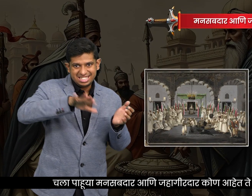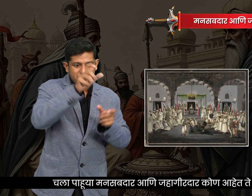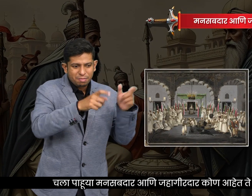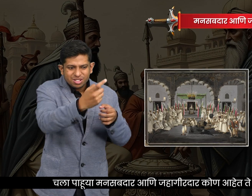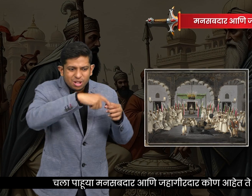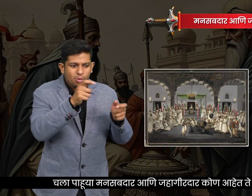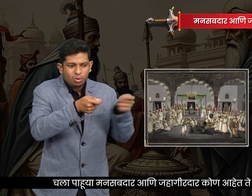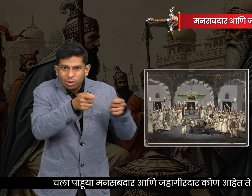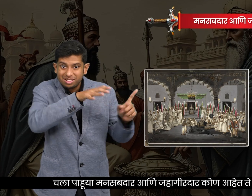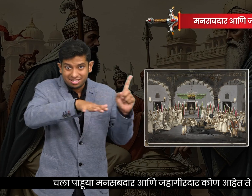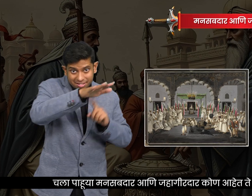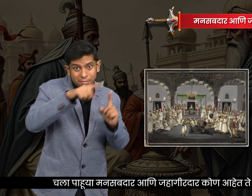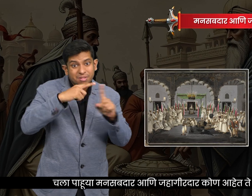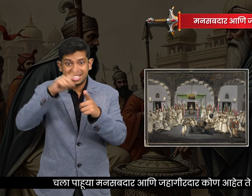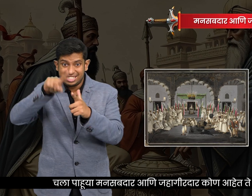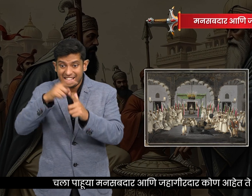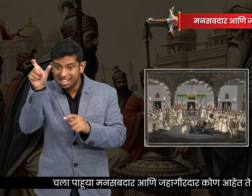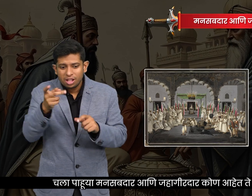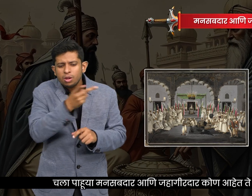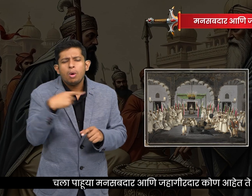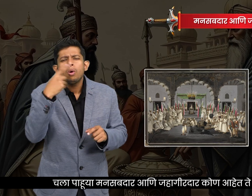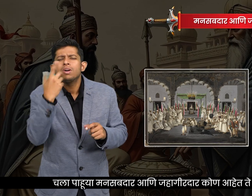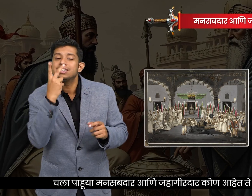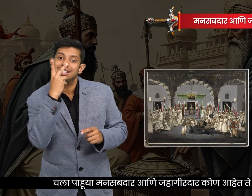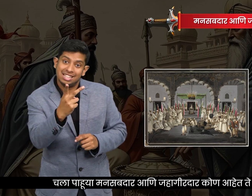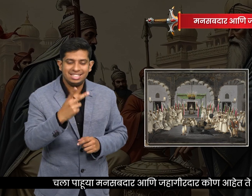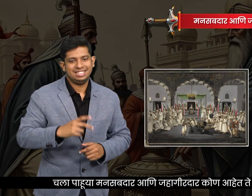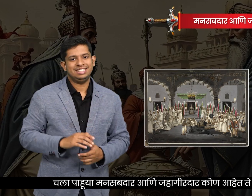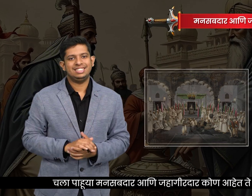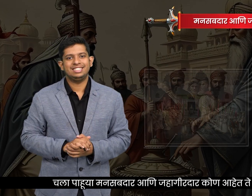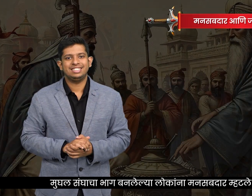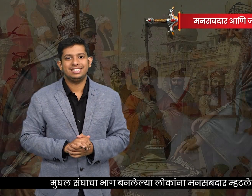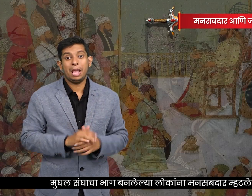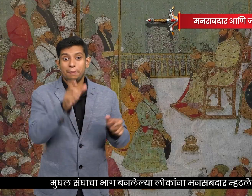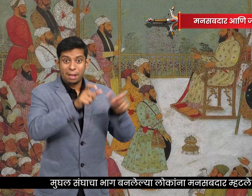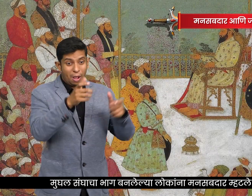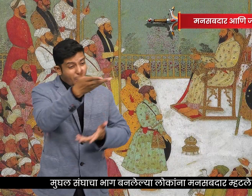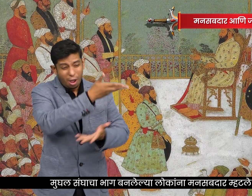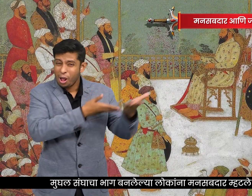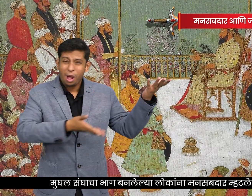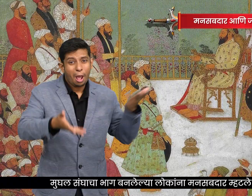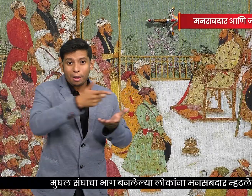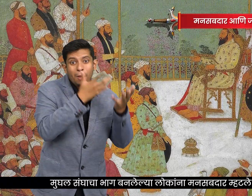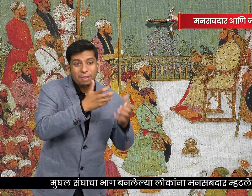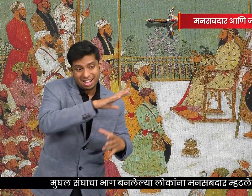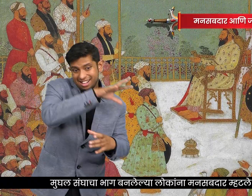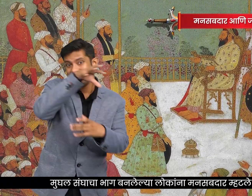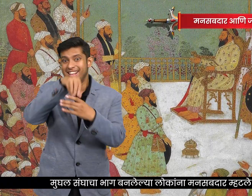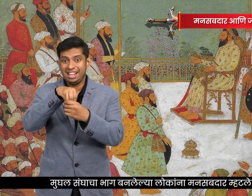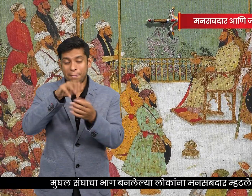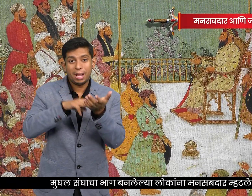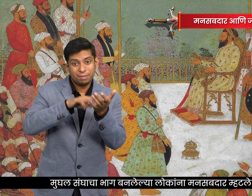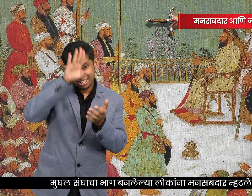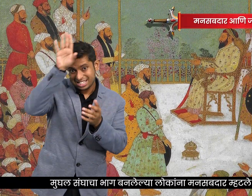आणि जहागीरदार कोण आहात ते असे होते. मुघल संघाच्या बाग